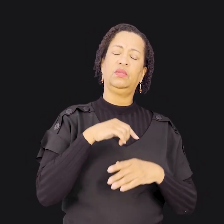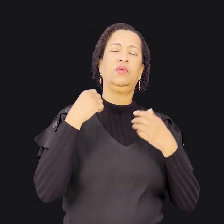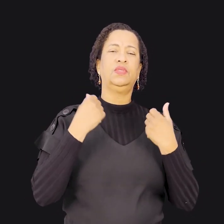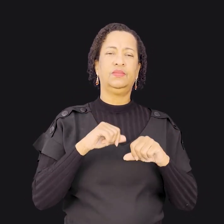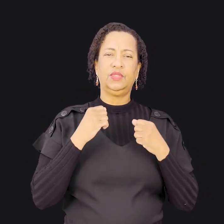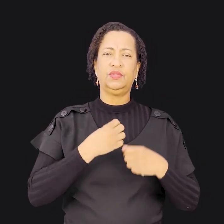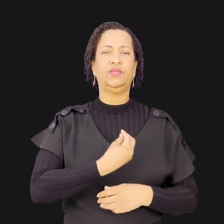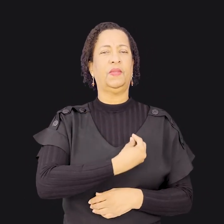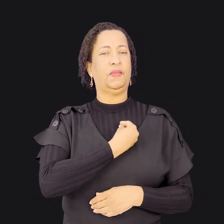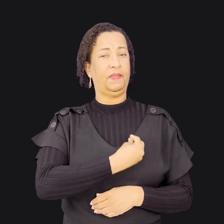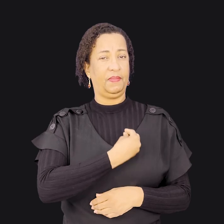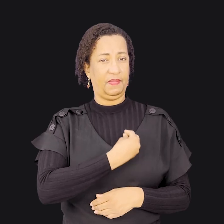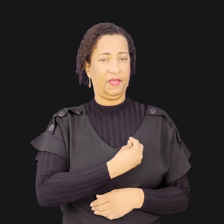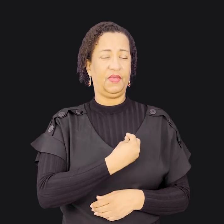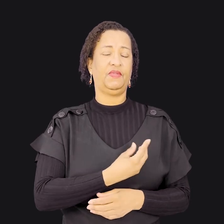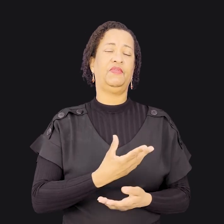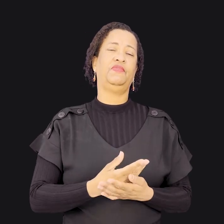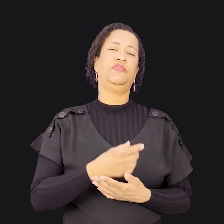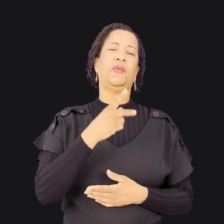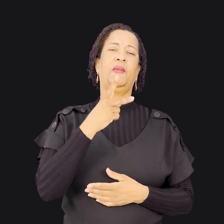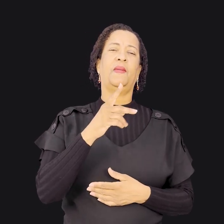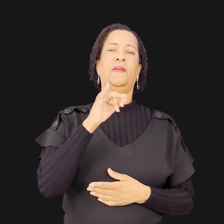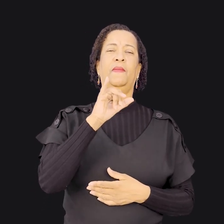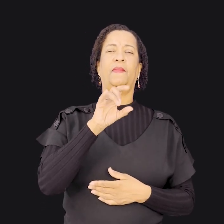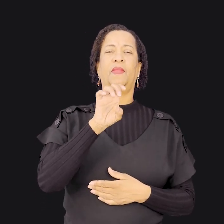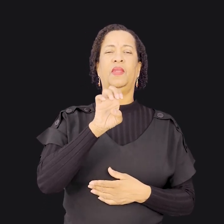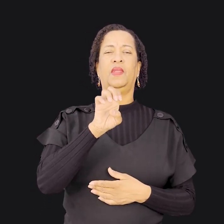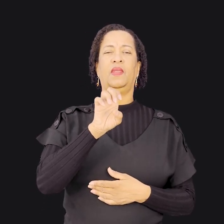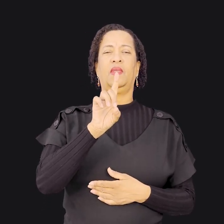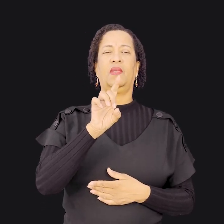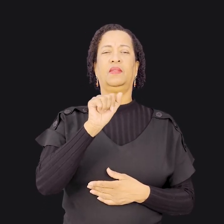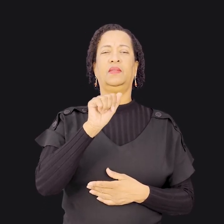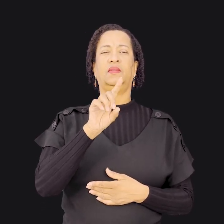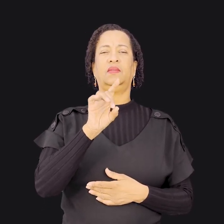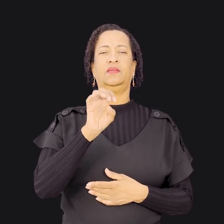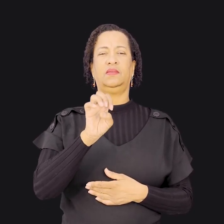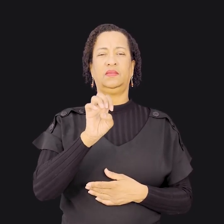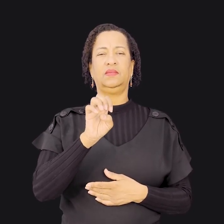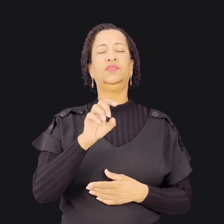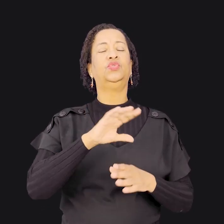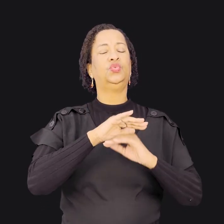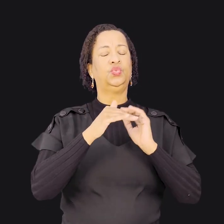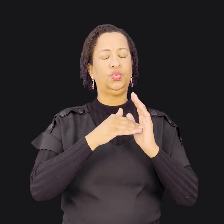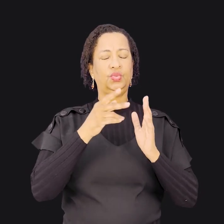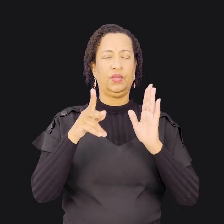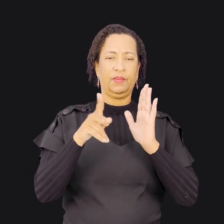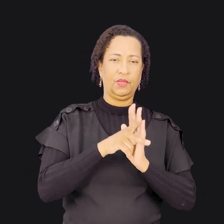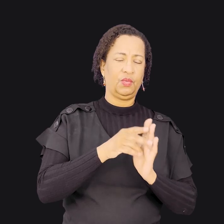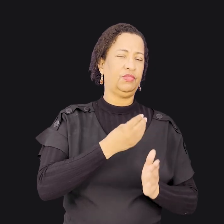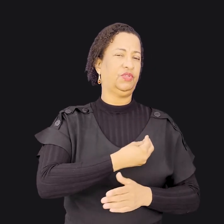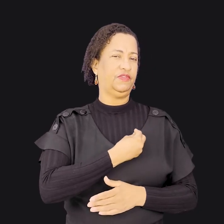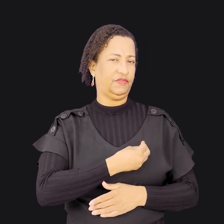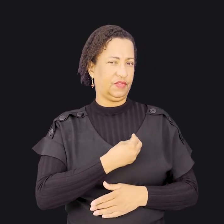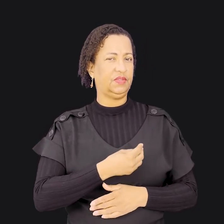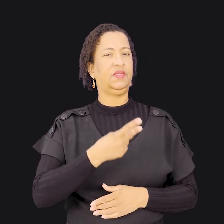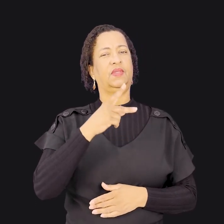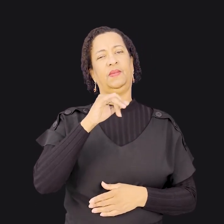precisamos para viver em piedade. Tudo que se refere à vida e à piedade chega até nós como resultado do